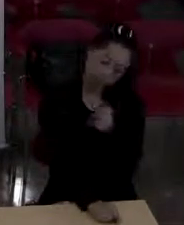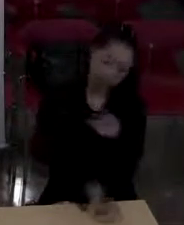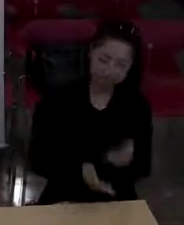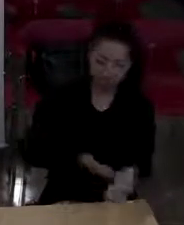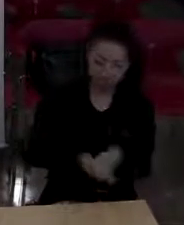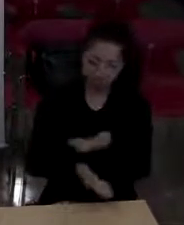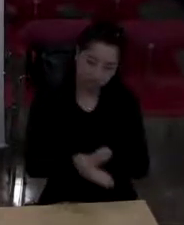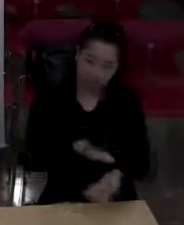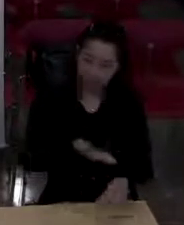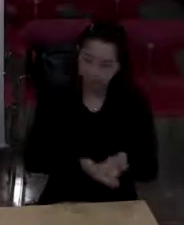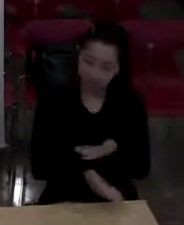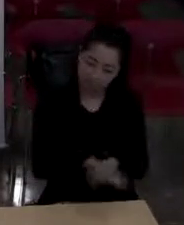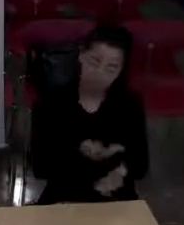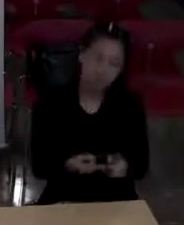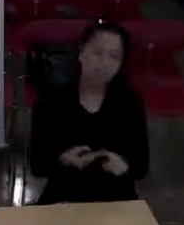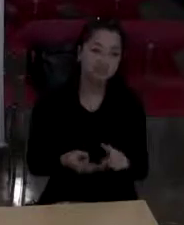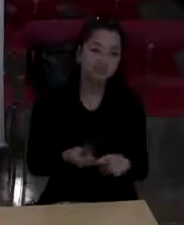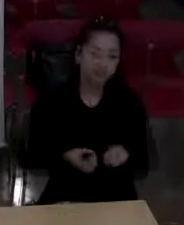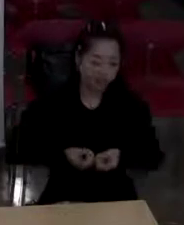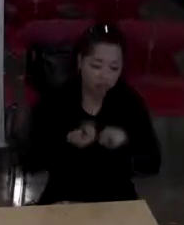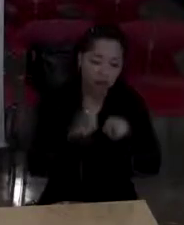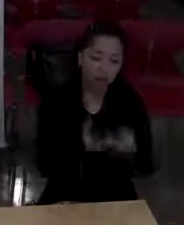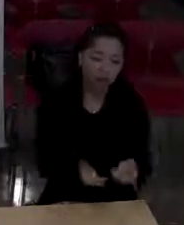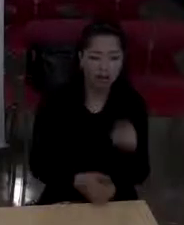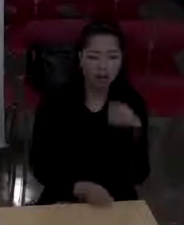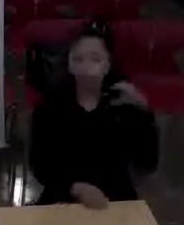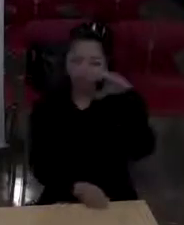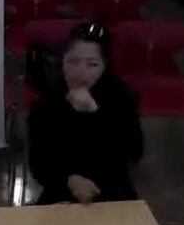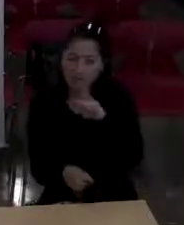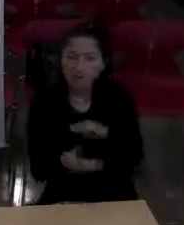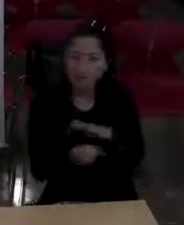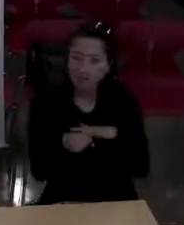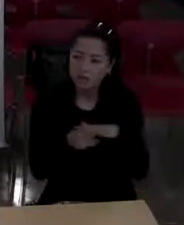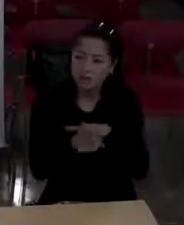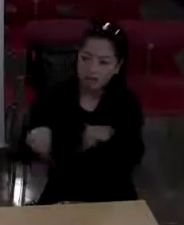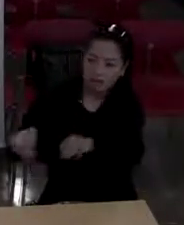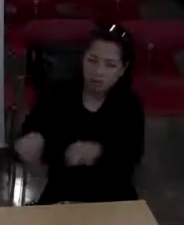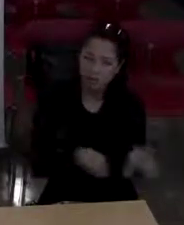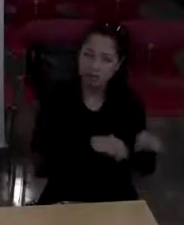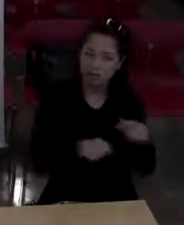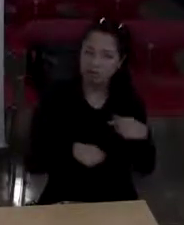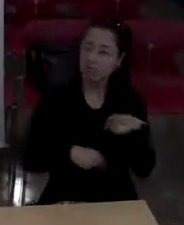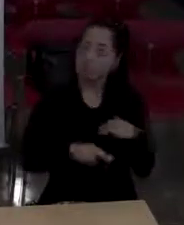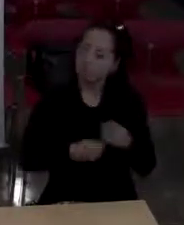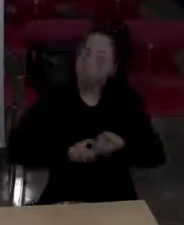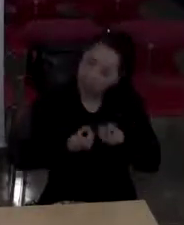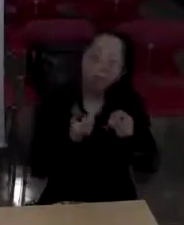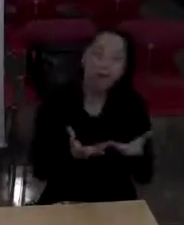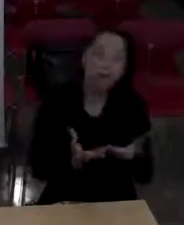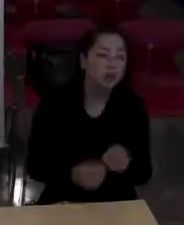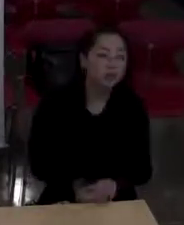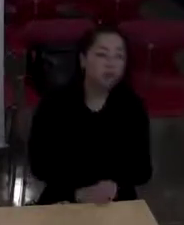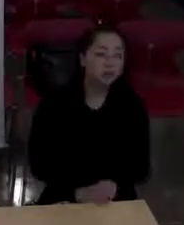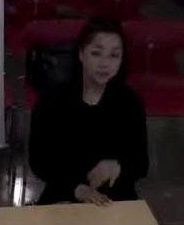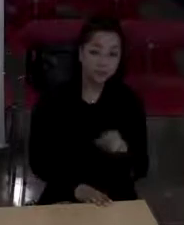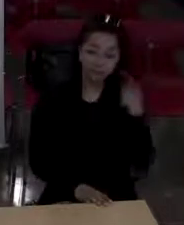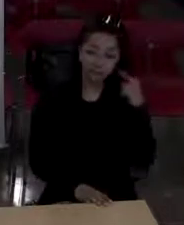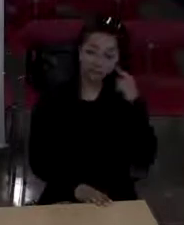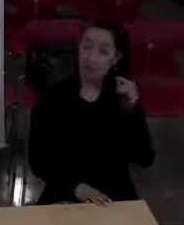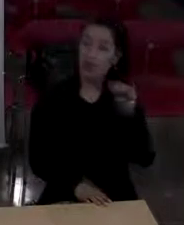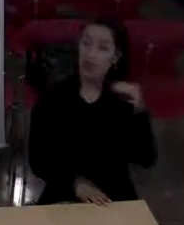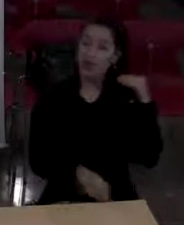e interpretan emociones presentes en relación con los otros. Como les decía, del desarrollo auditivo vamos